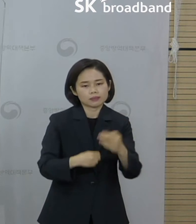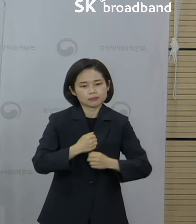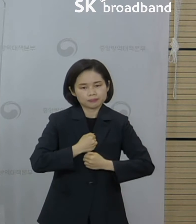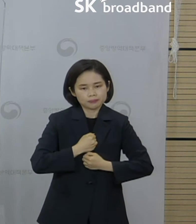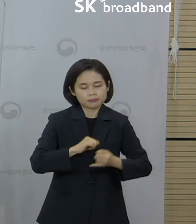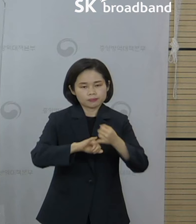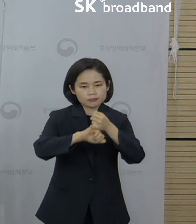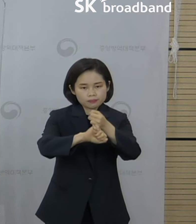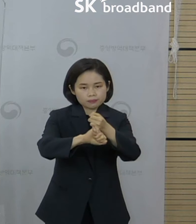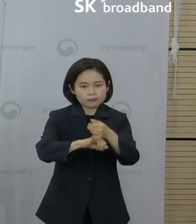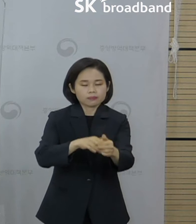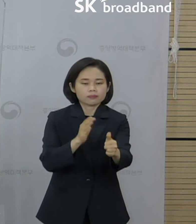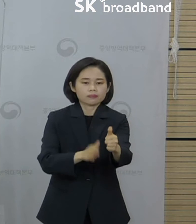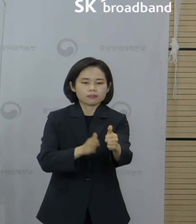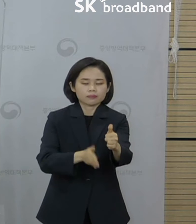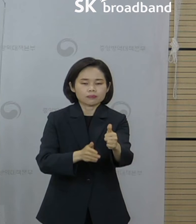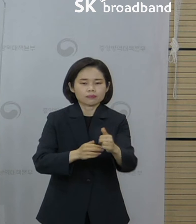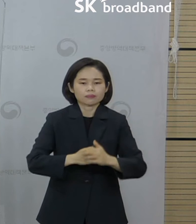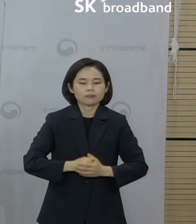바랍니다.